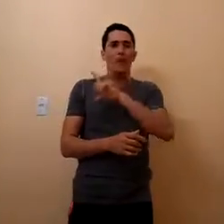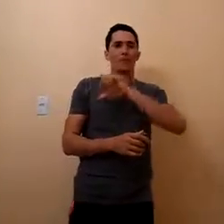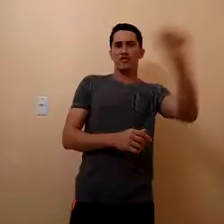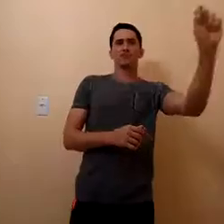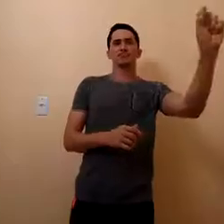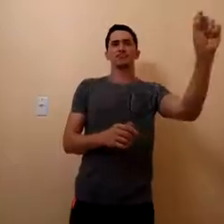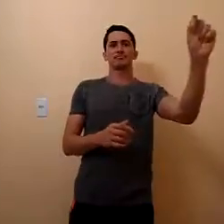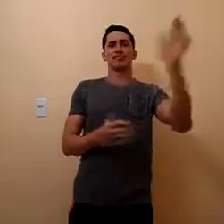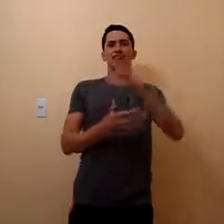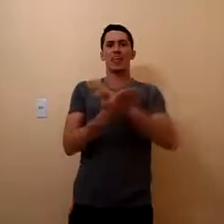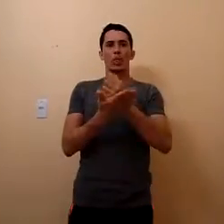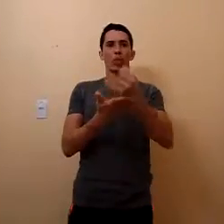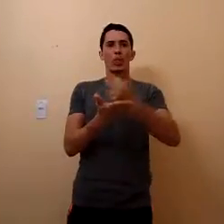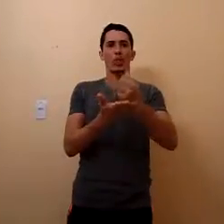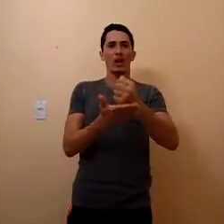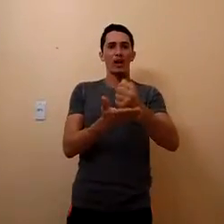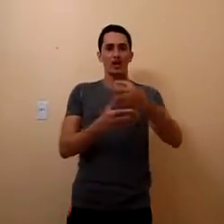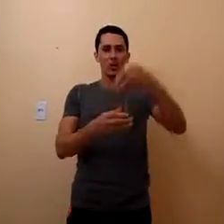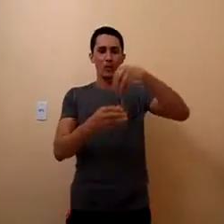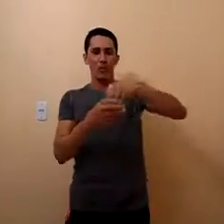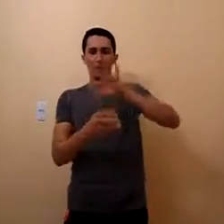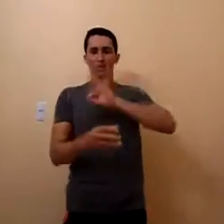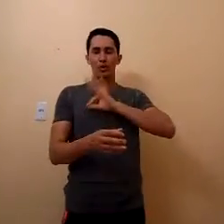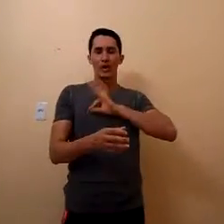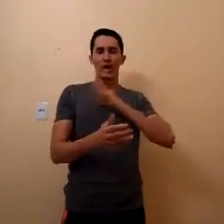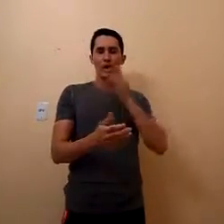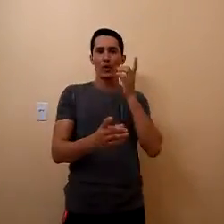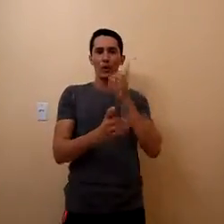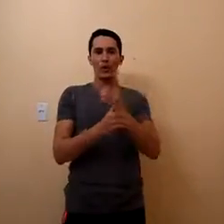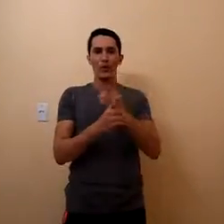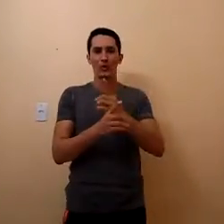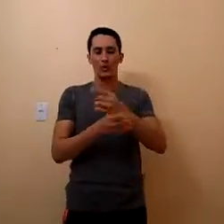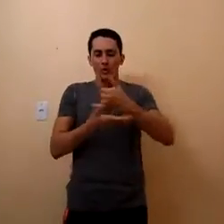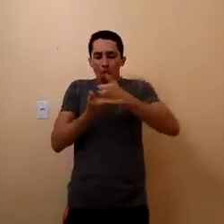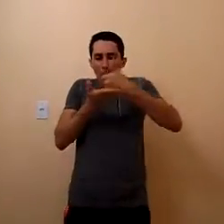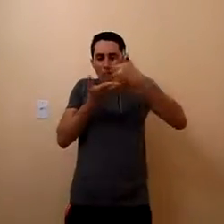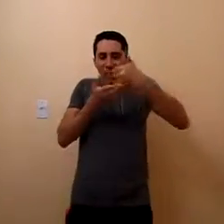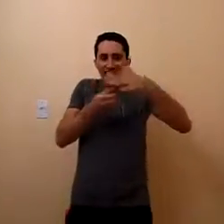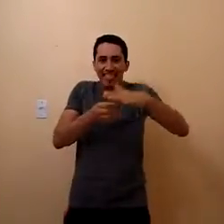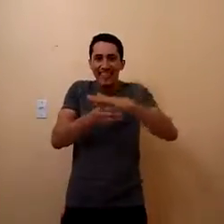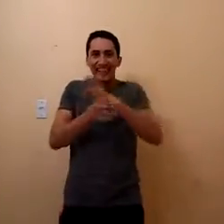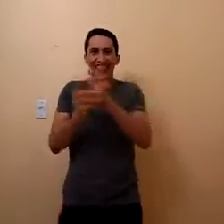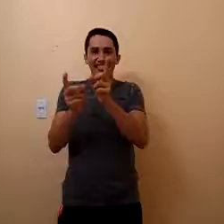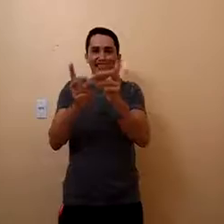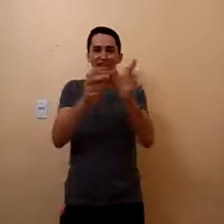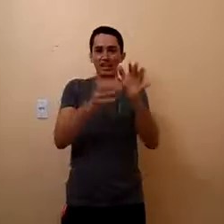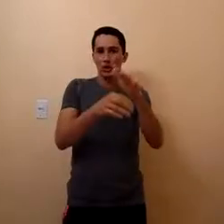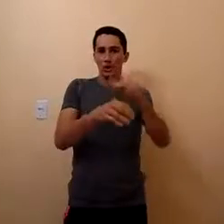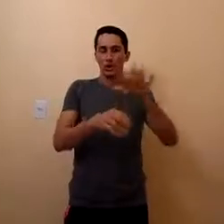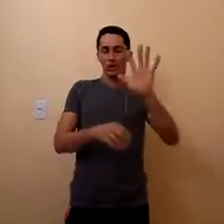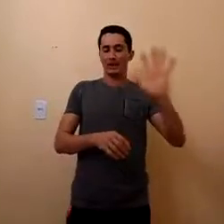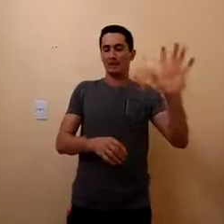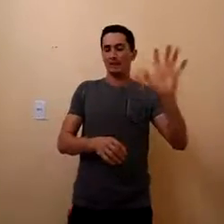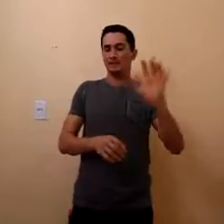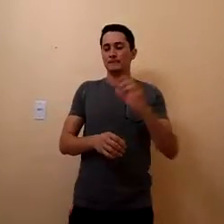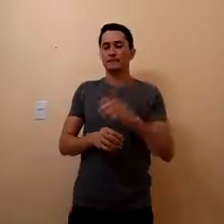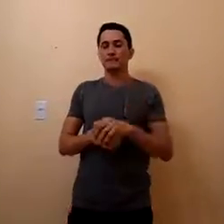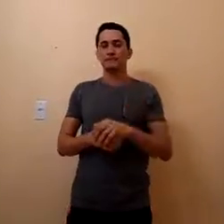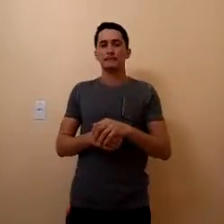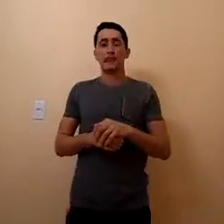socorro. No carro dele, policiais encontraram drogas embaladas para a venda. No Rio,